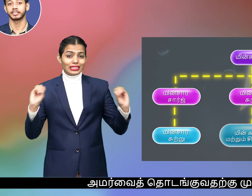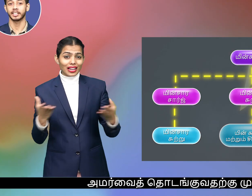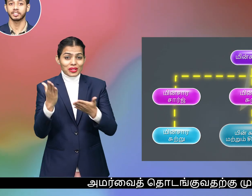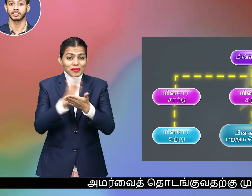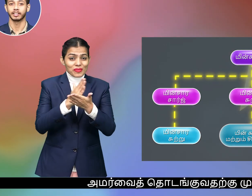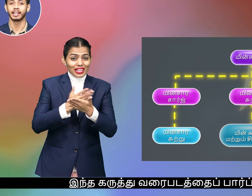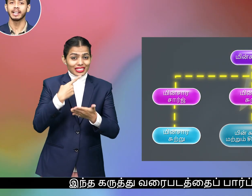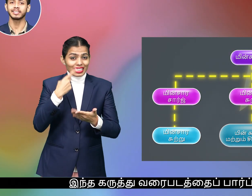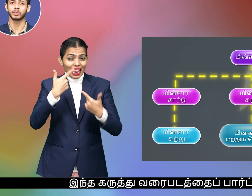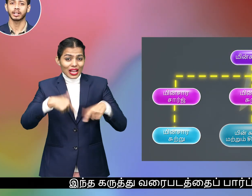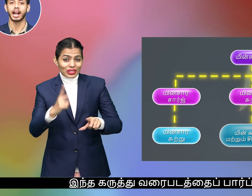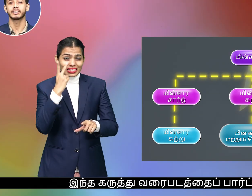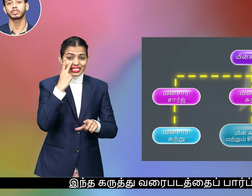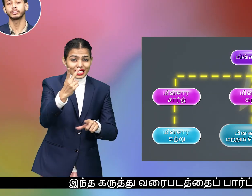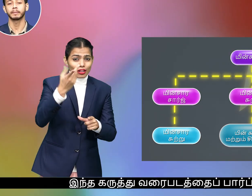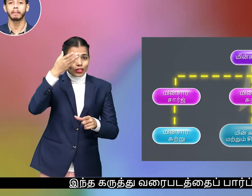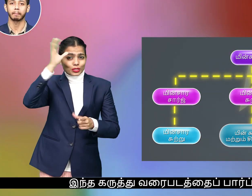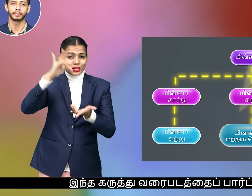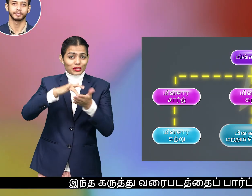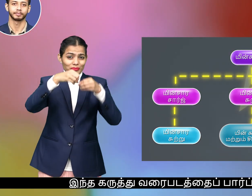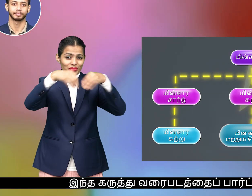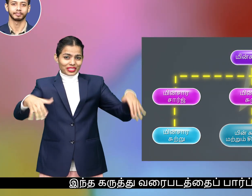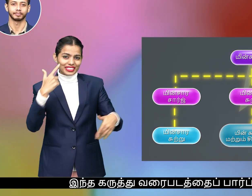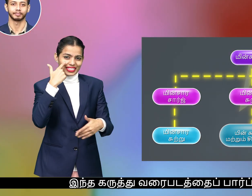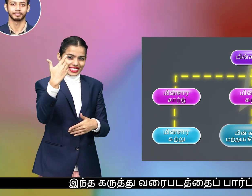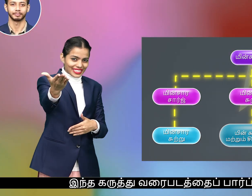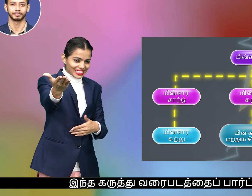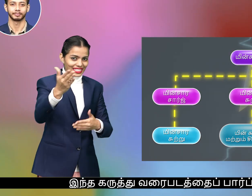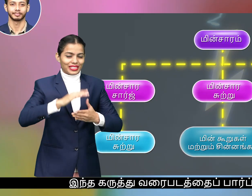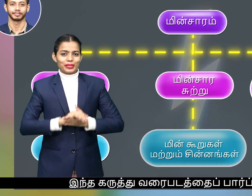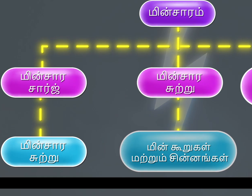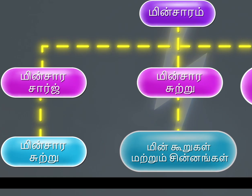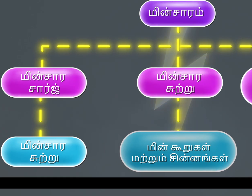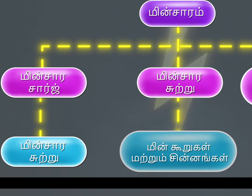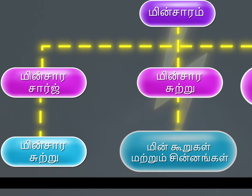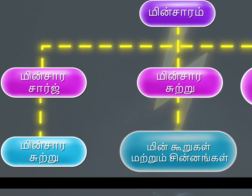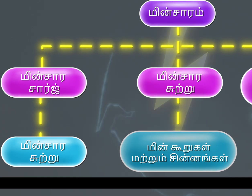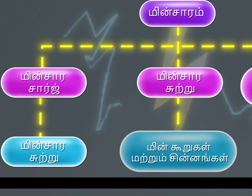அமர்வை தொடங்குவதற்கு முன் இந்த கருத்து வரைபடத்தை பார்ப்போம்.